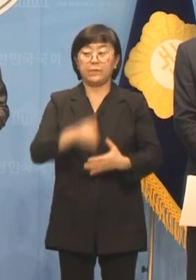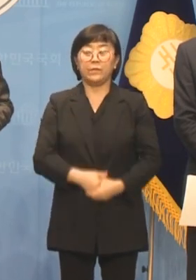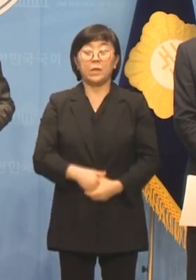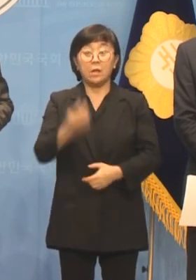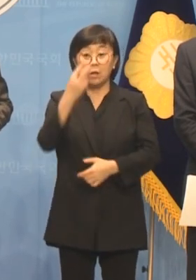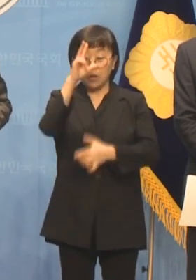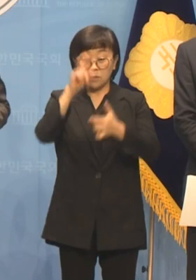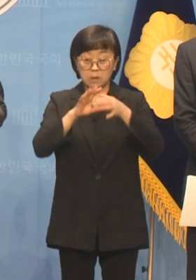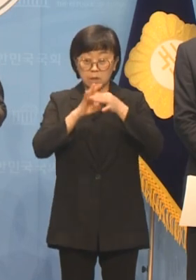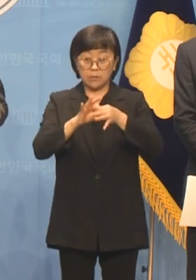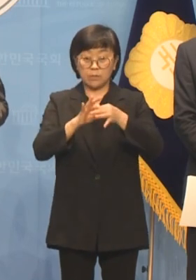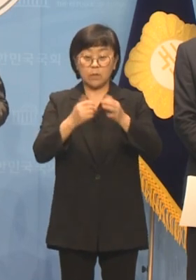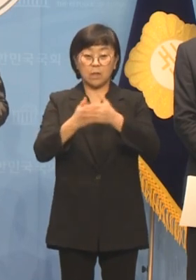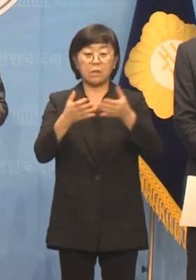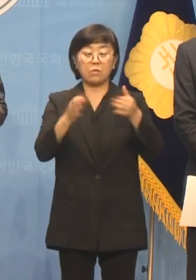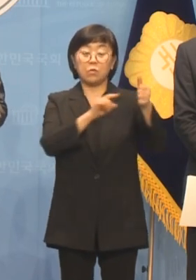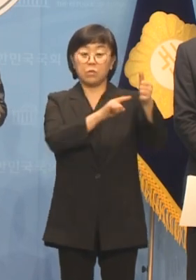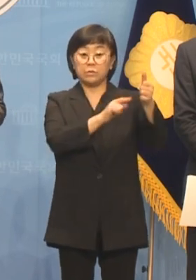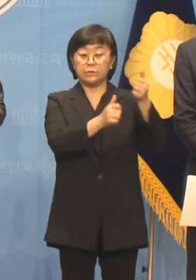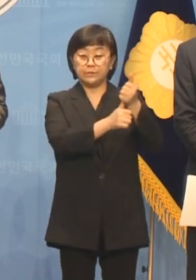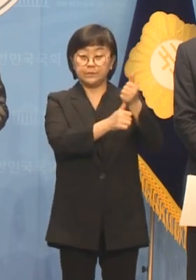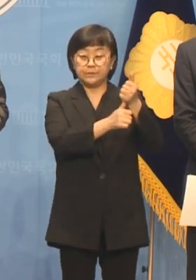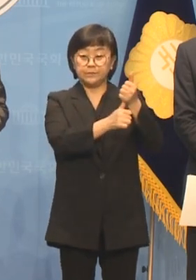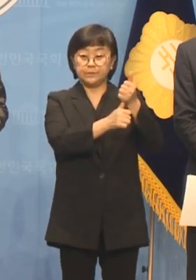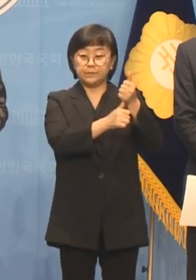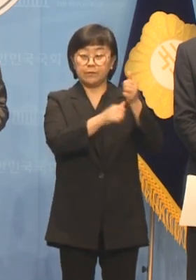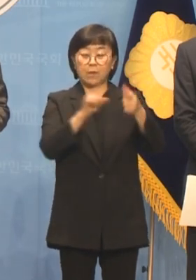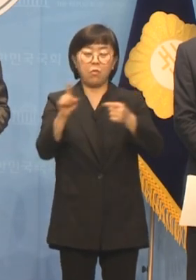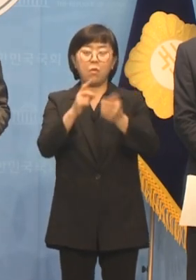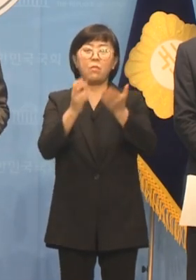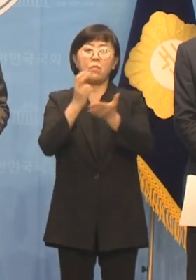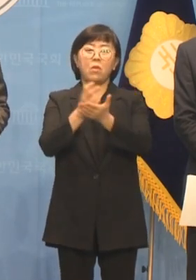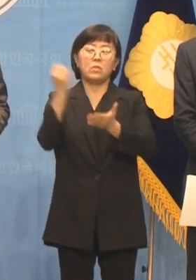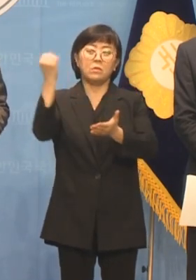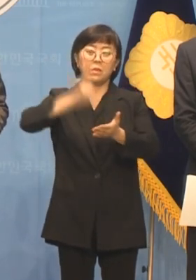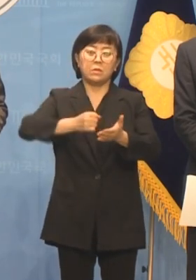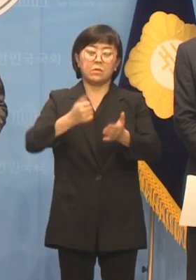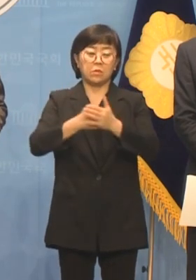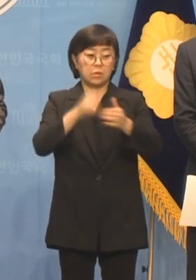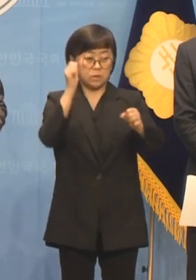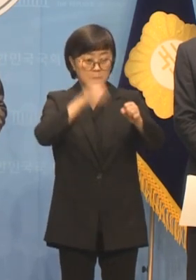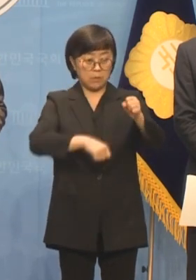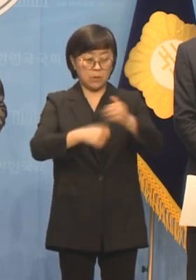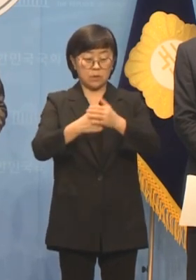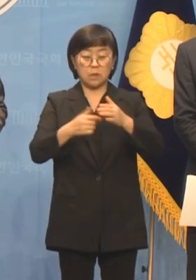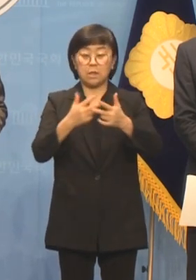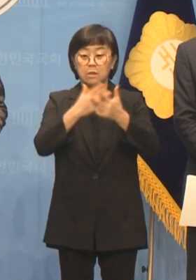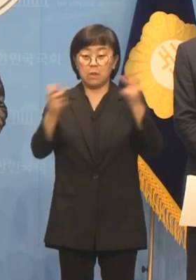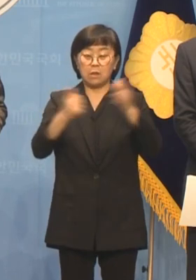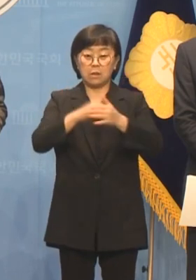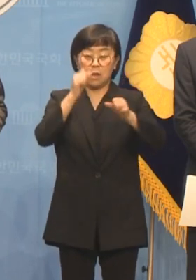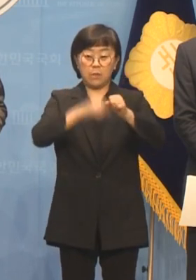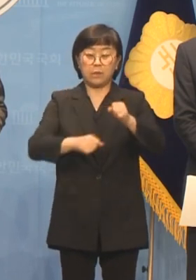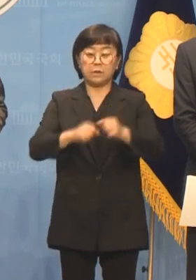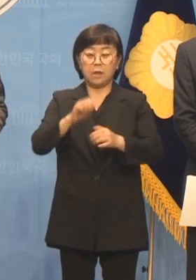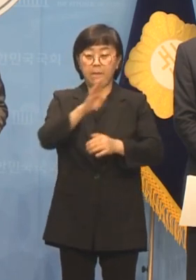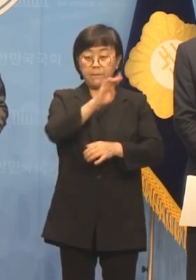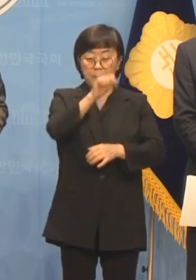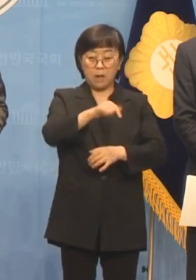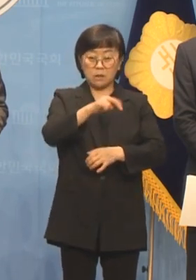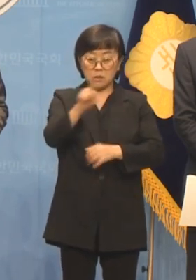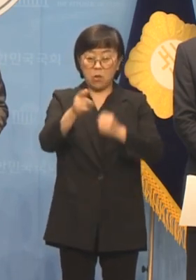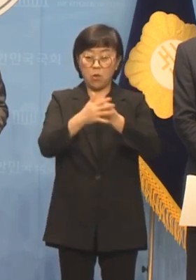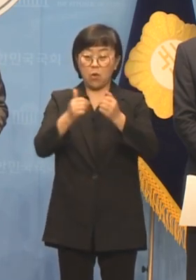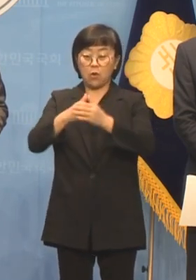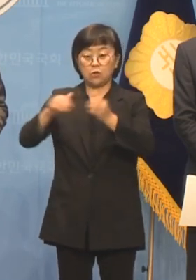검찰에 의하면 김용 전 부원장이 정치자금법 위반 등의 혐의로 체포되자 이재명 캠프 관계자였던 박모 씨와 서모 씨가